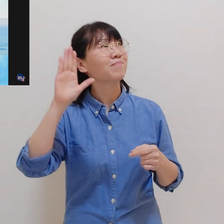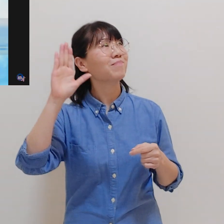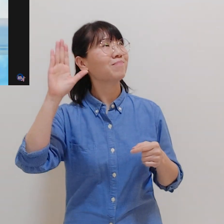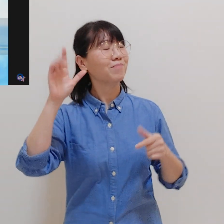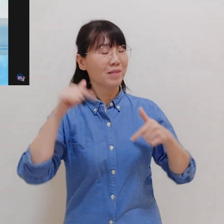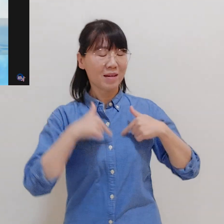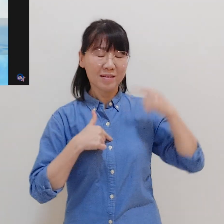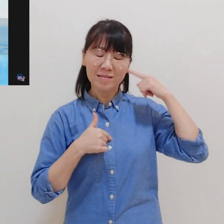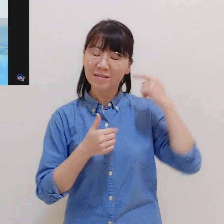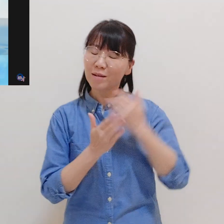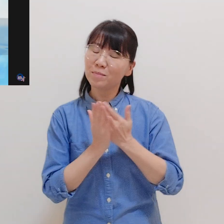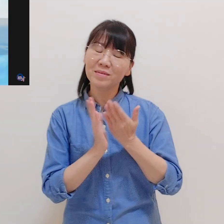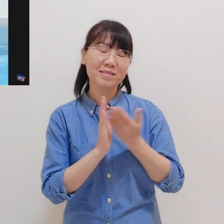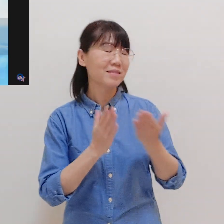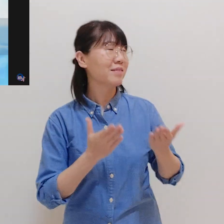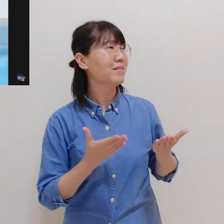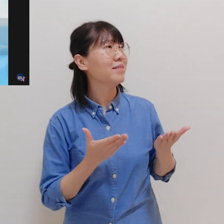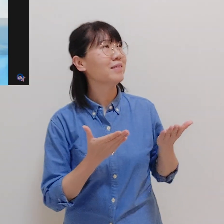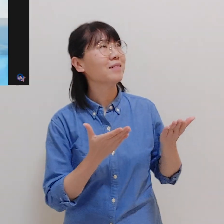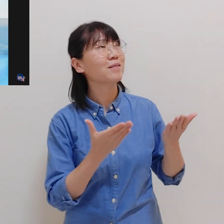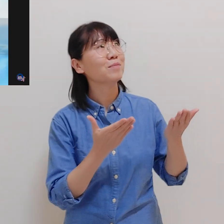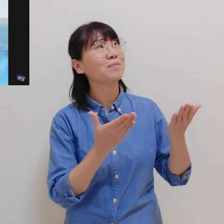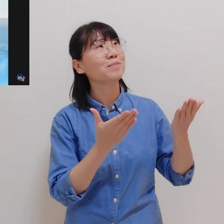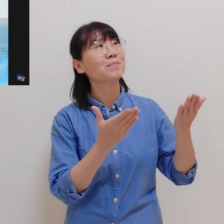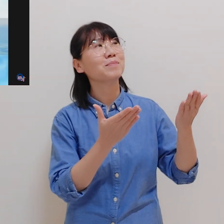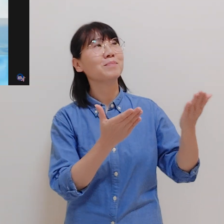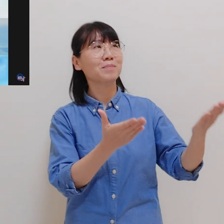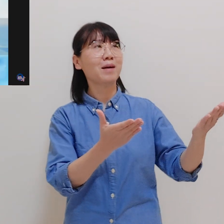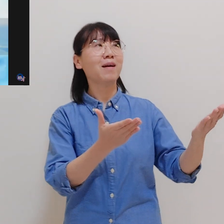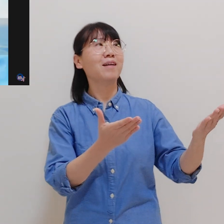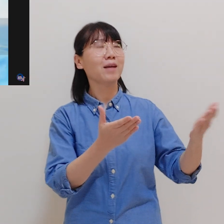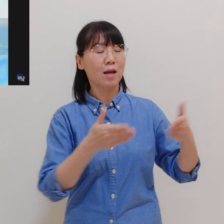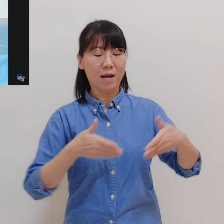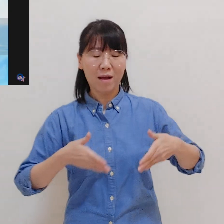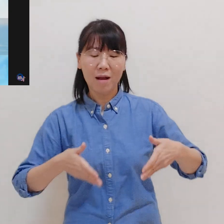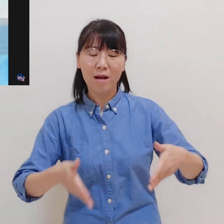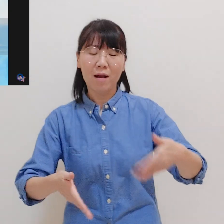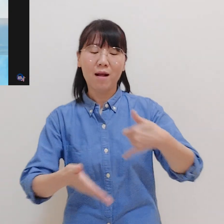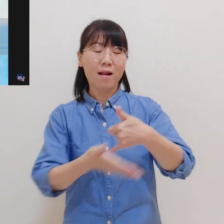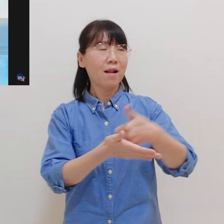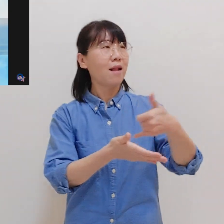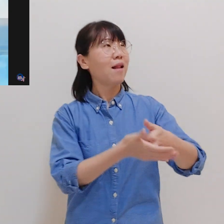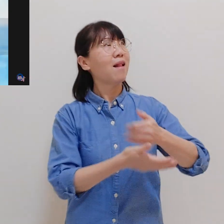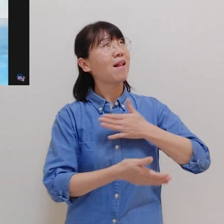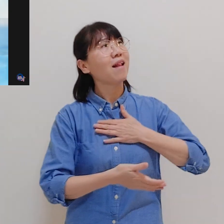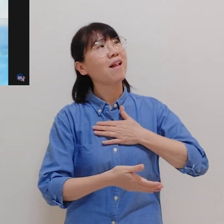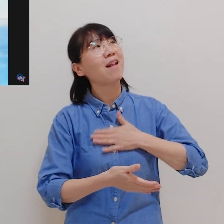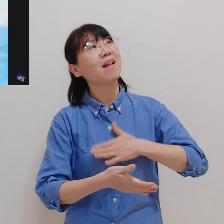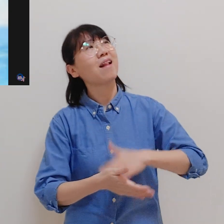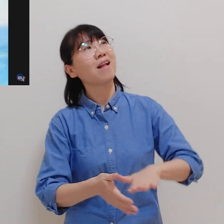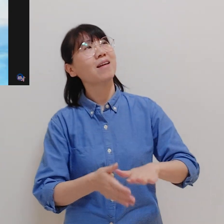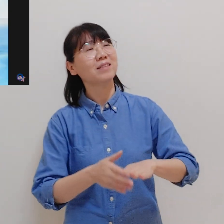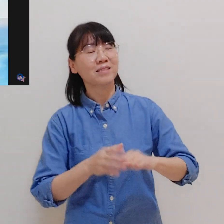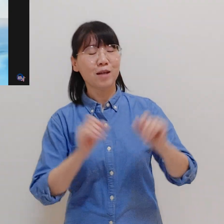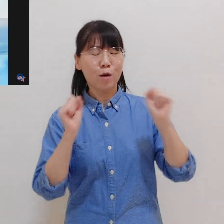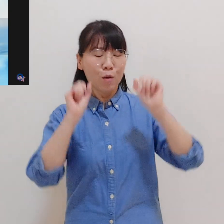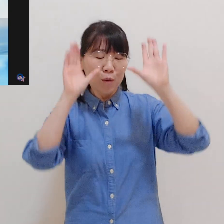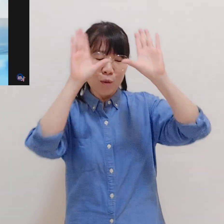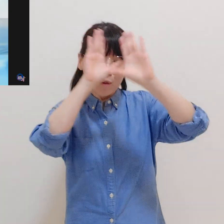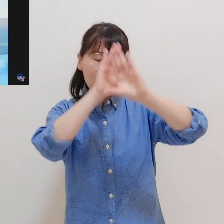擺上心思念，未怕崎嶇痛楚。寒夜